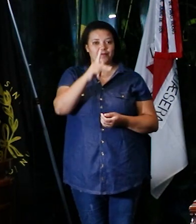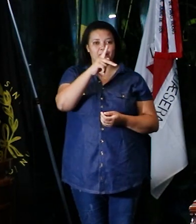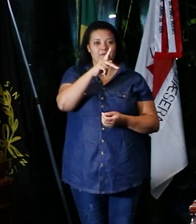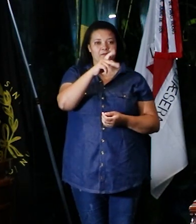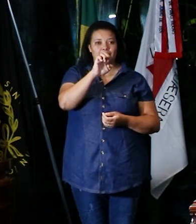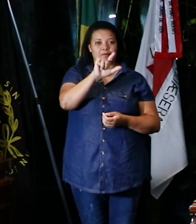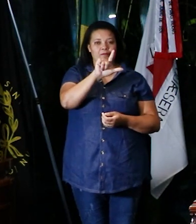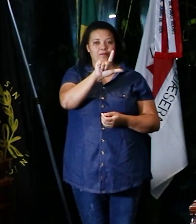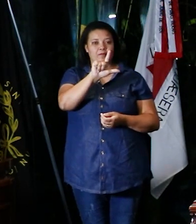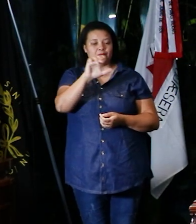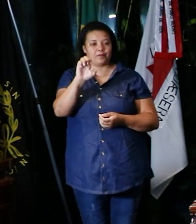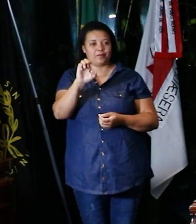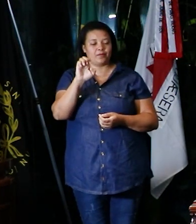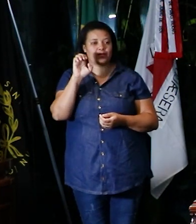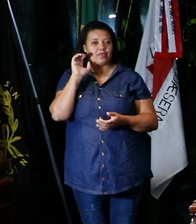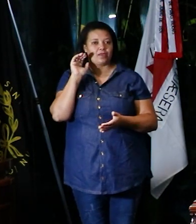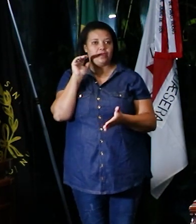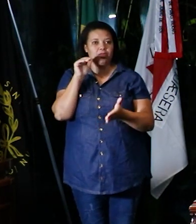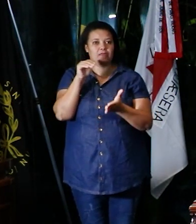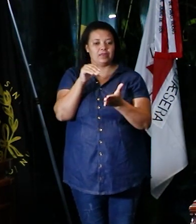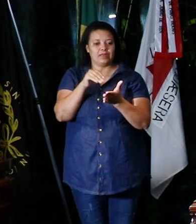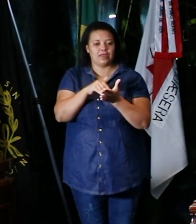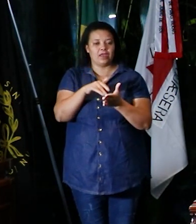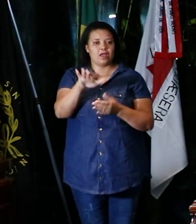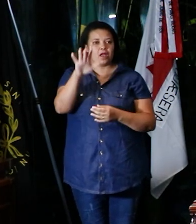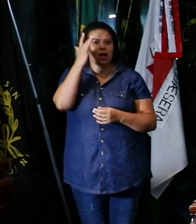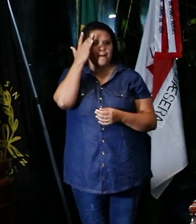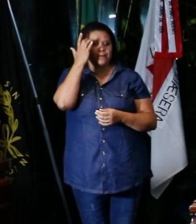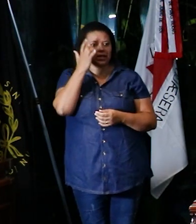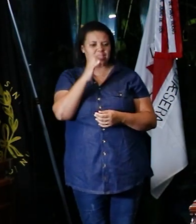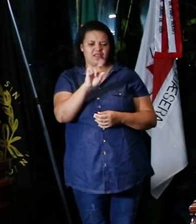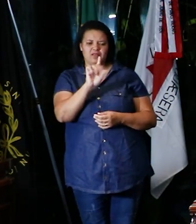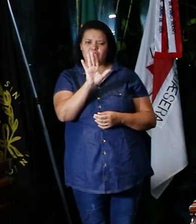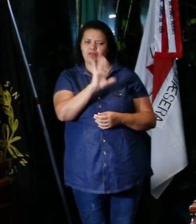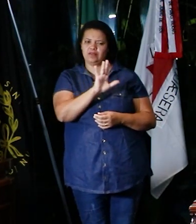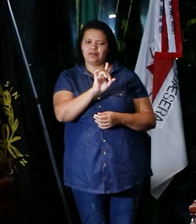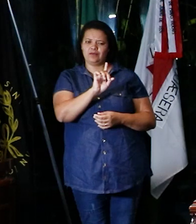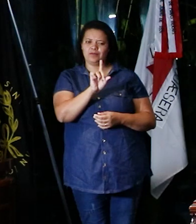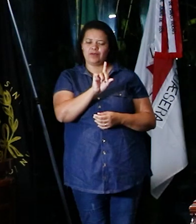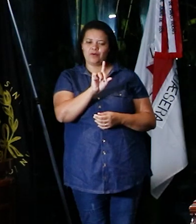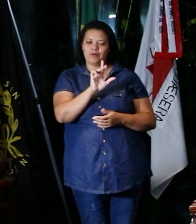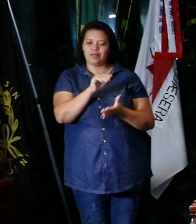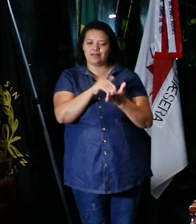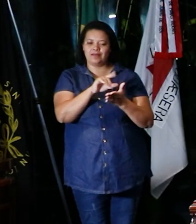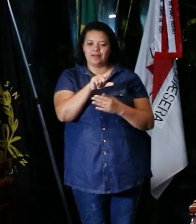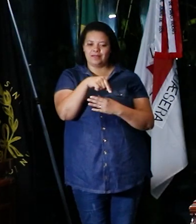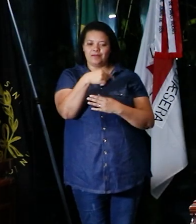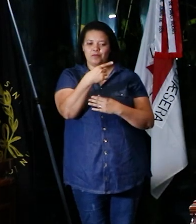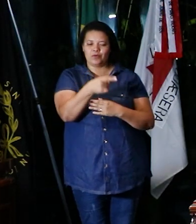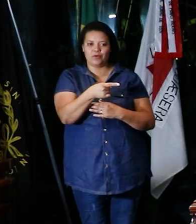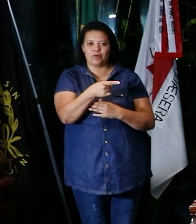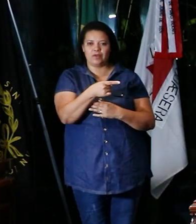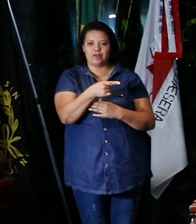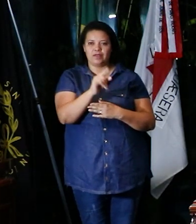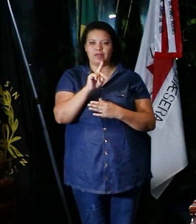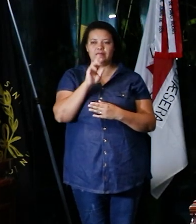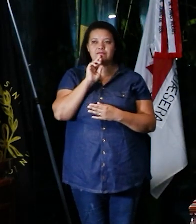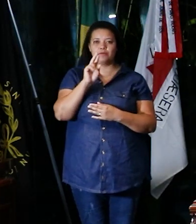Pelé. Até amanhã. Não é adeus, é até, até logo, Pelé,